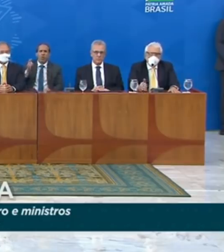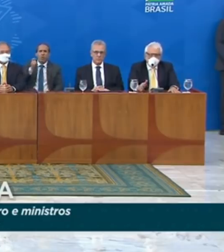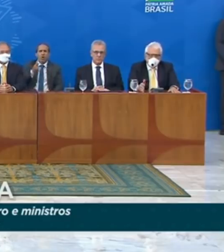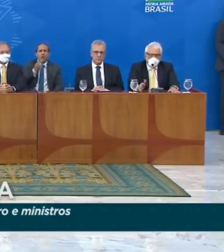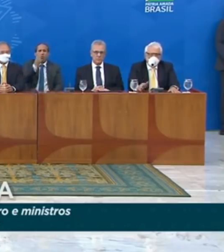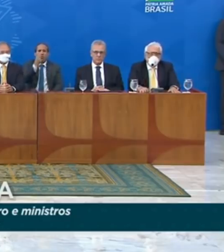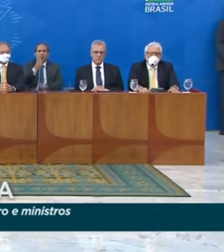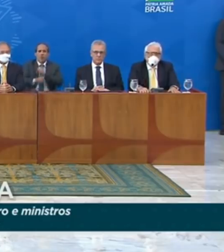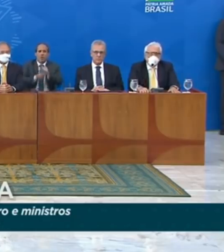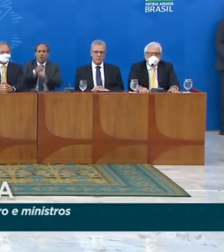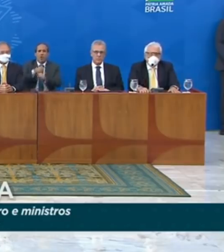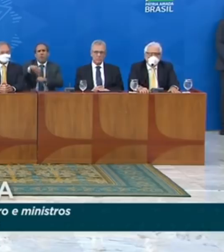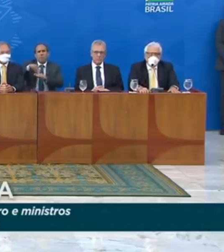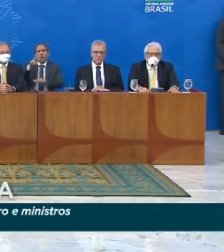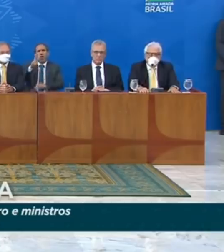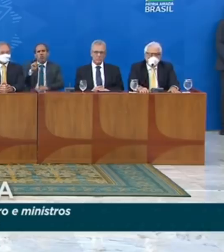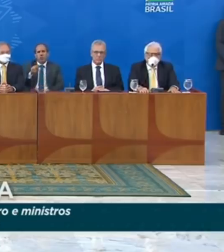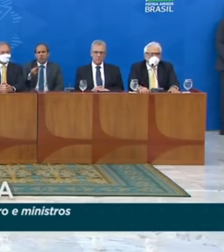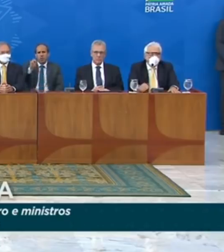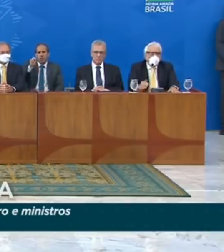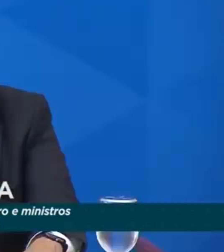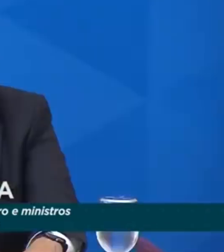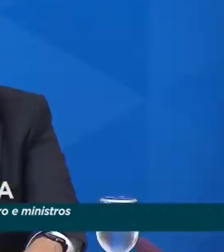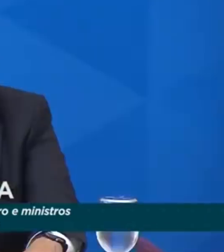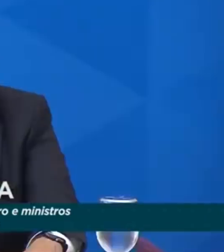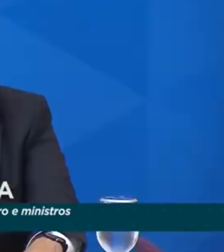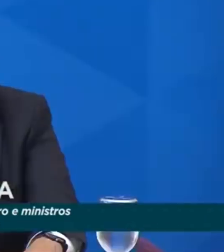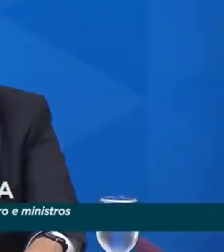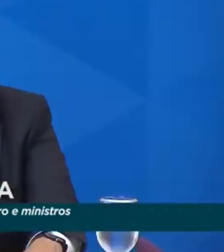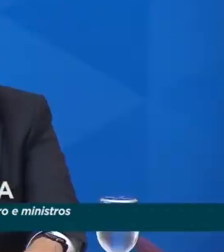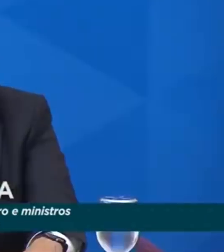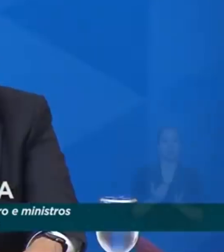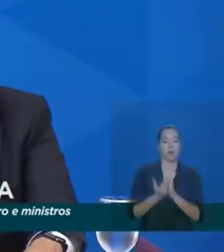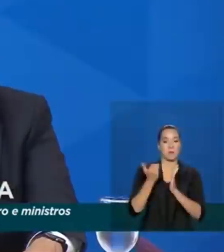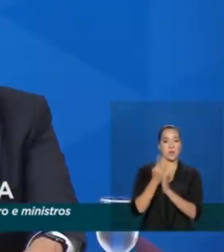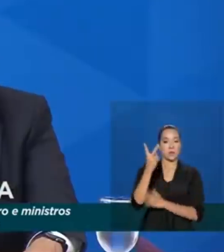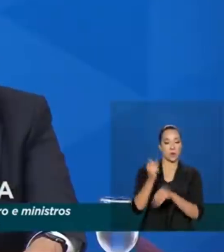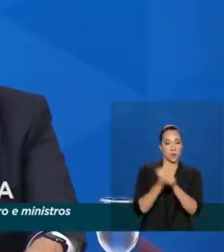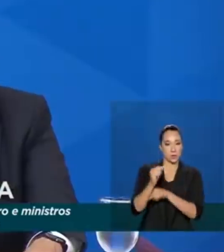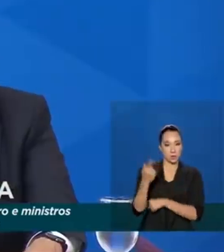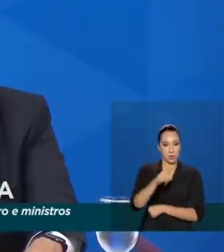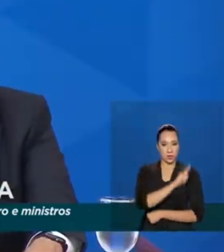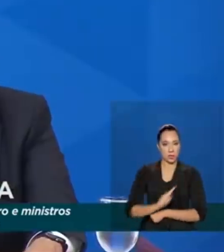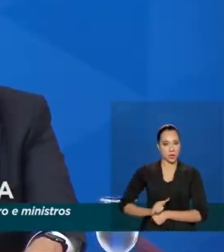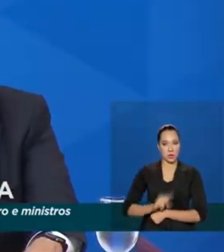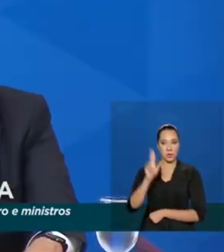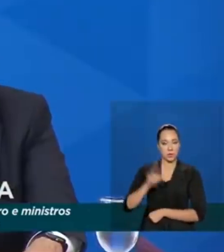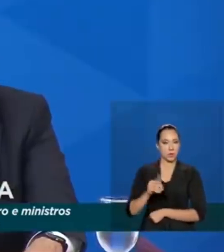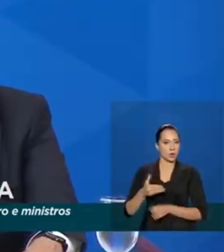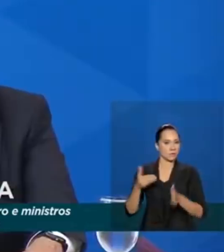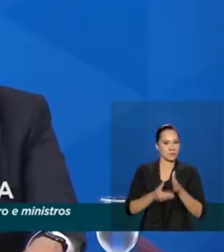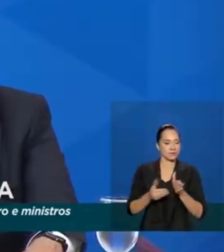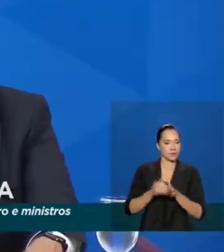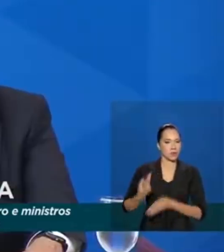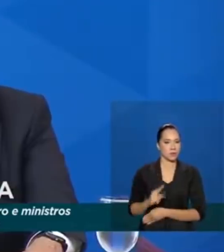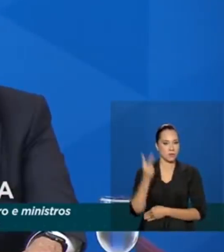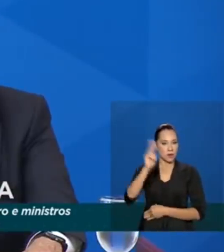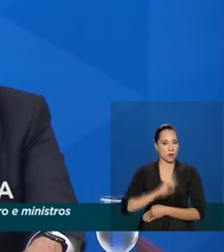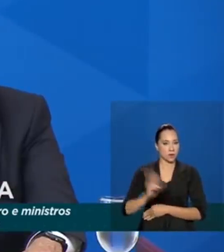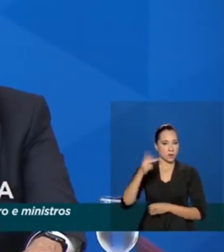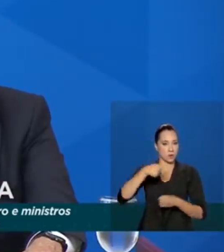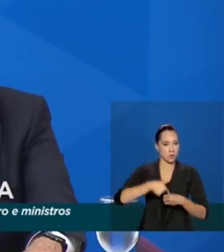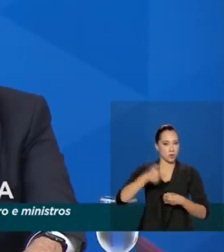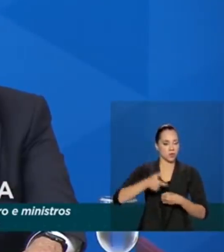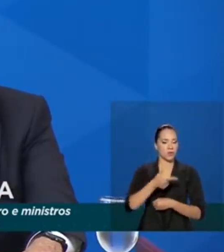2 anos, mais de 2 anos de sua gestão, nunca interferiu em preços de combustíveis ou